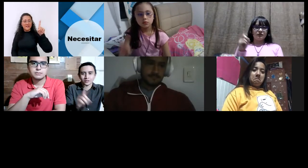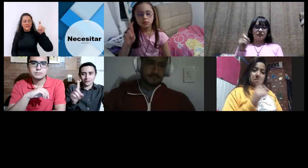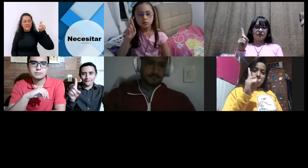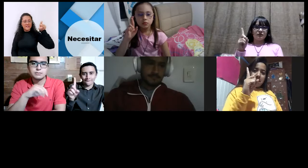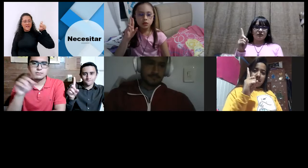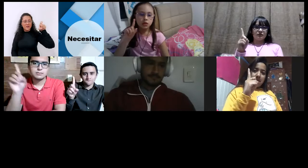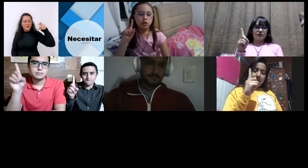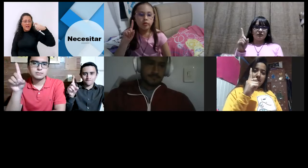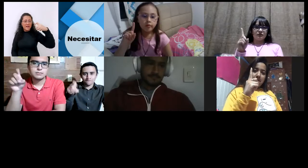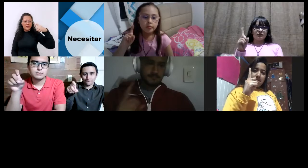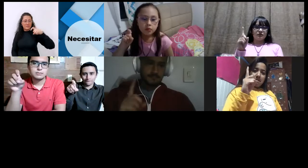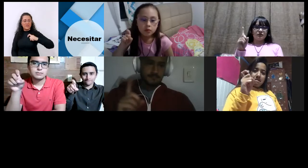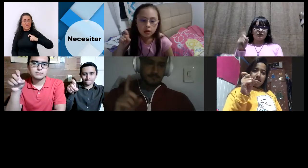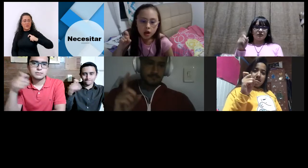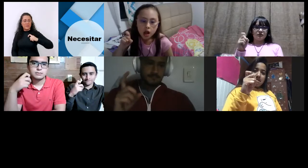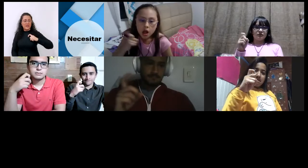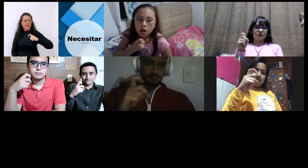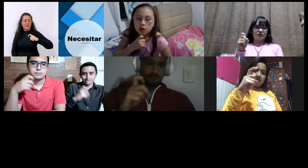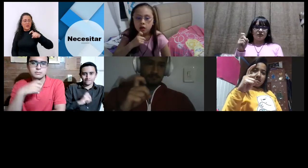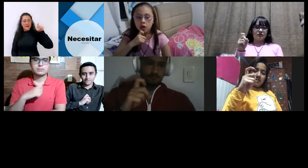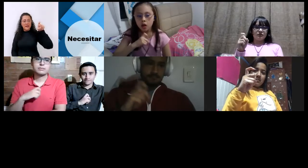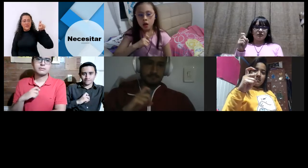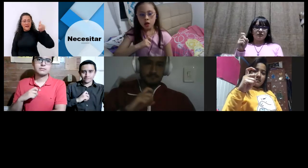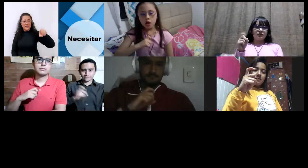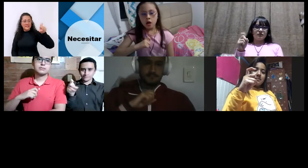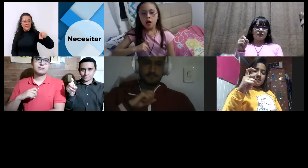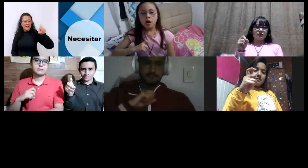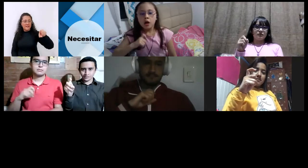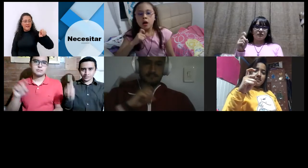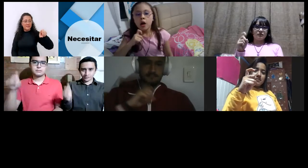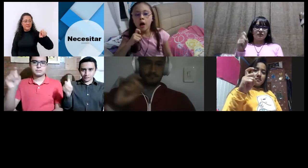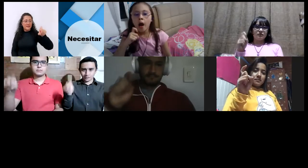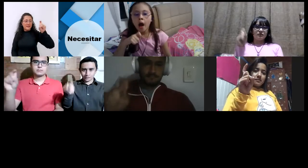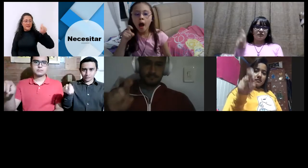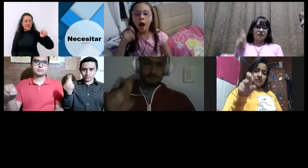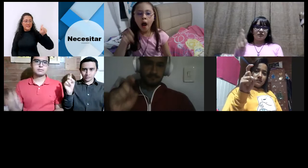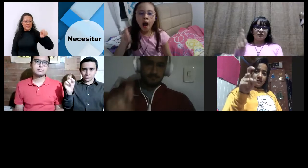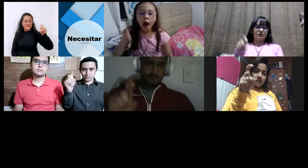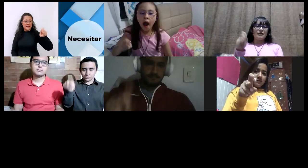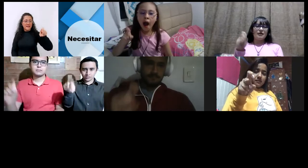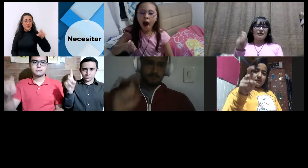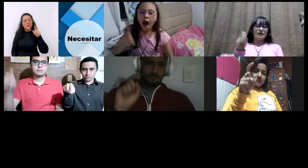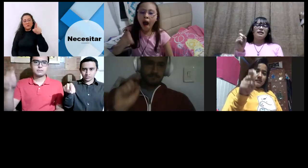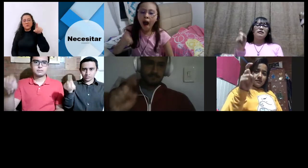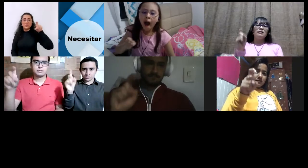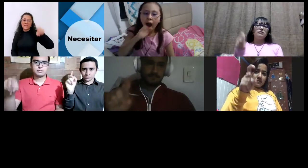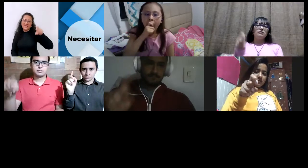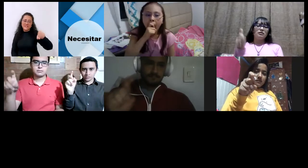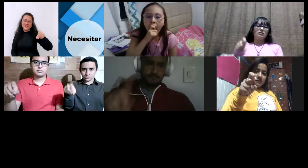índice doblado, si lo ven bien ahí, doblado hacia el frente. necesitar, como tú